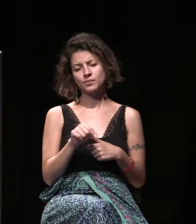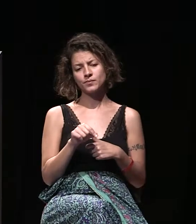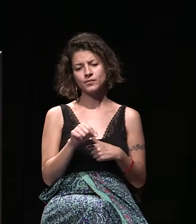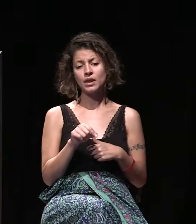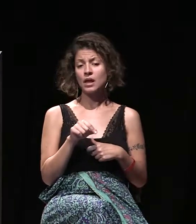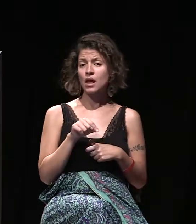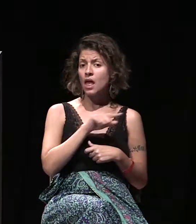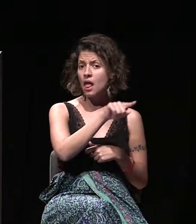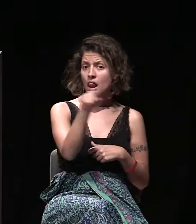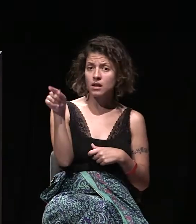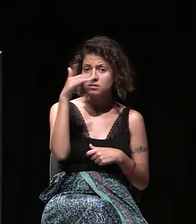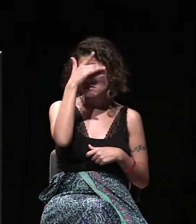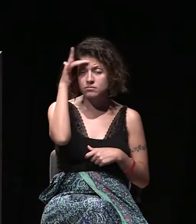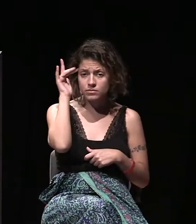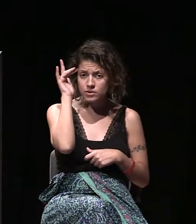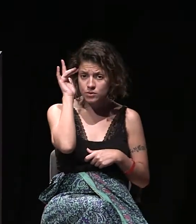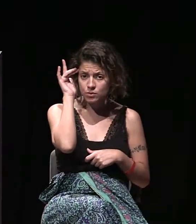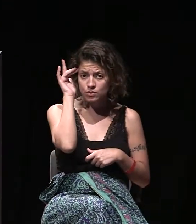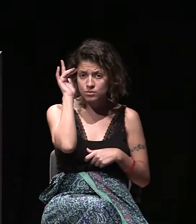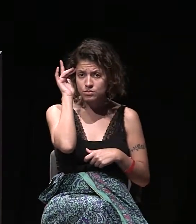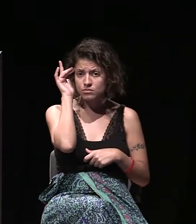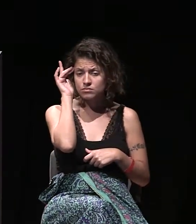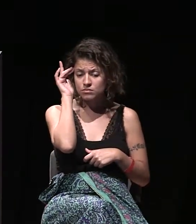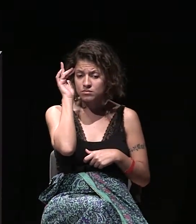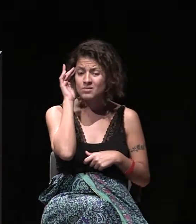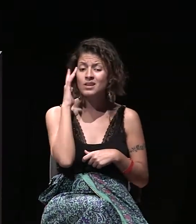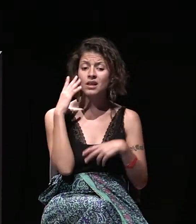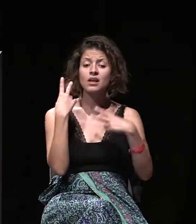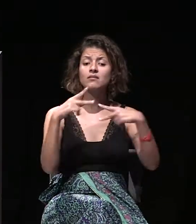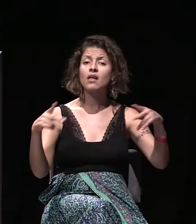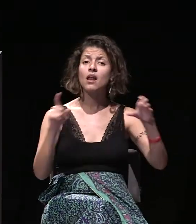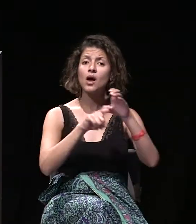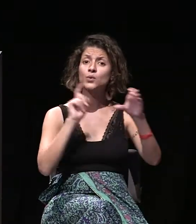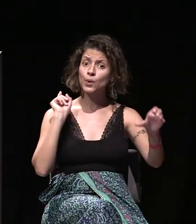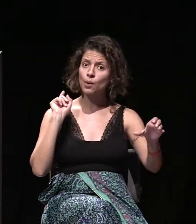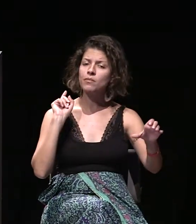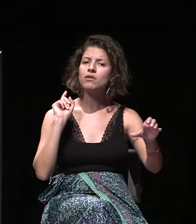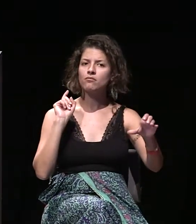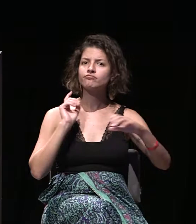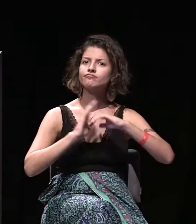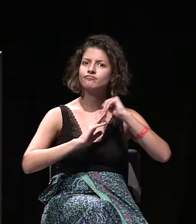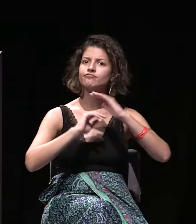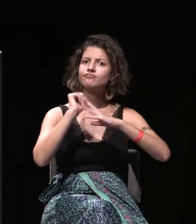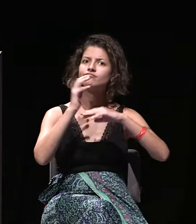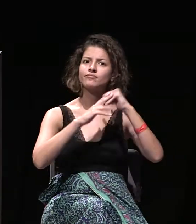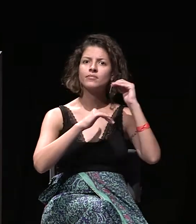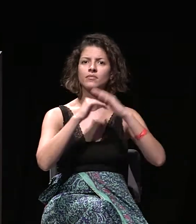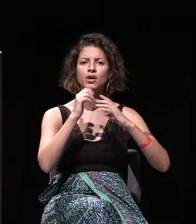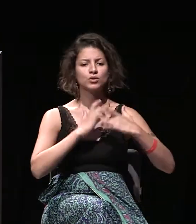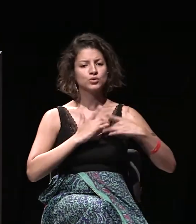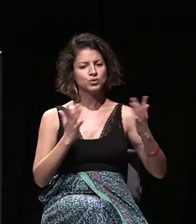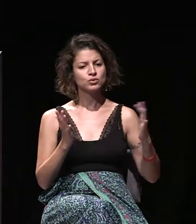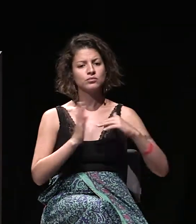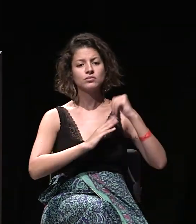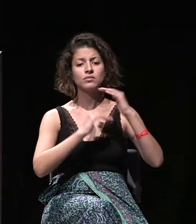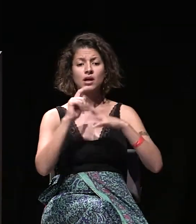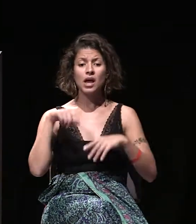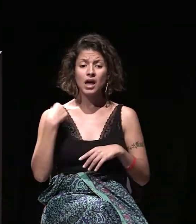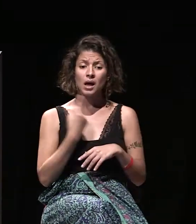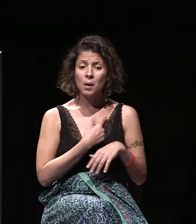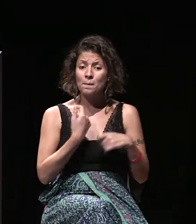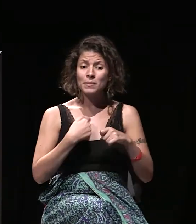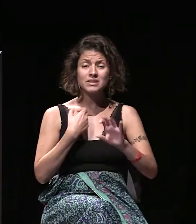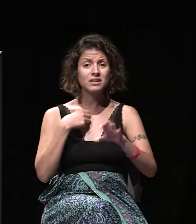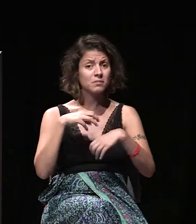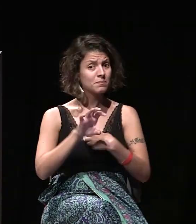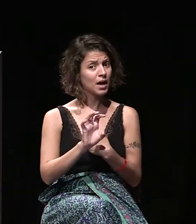essas pessoas estão construindo sua autonomia, sua solidariedade, e a gente tem que ter empatias com